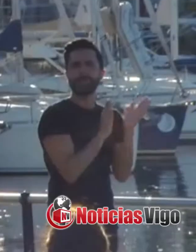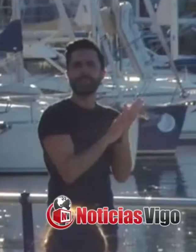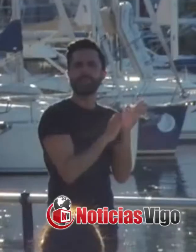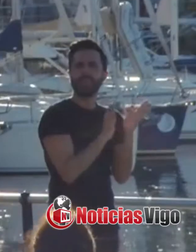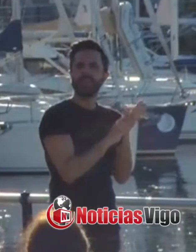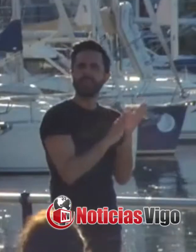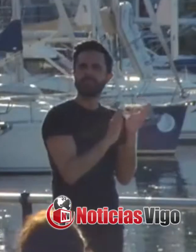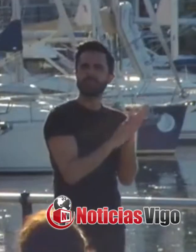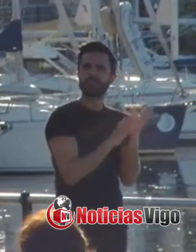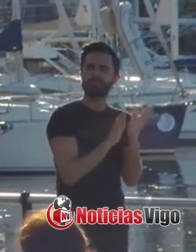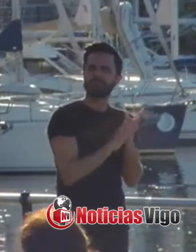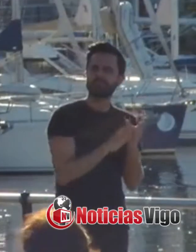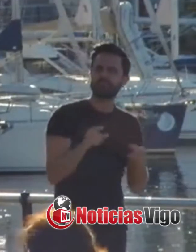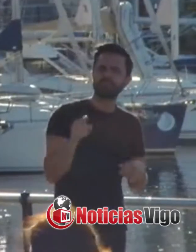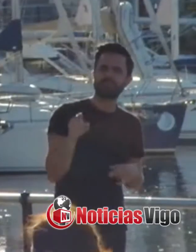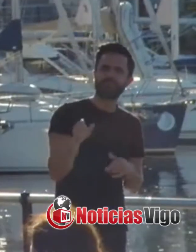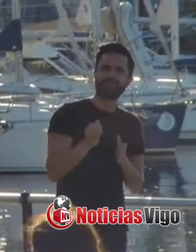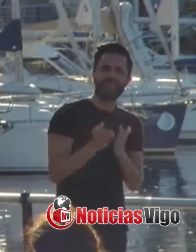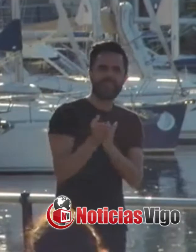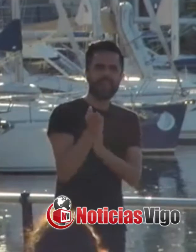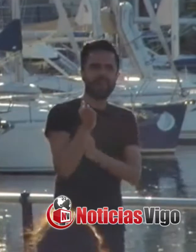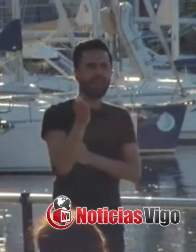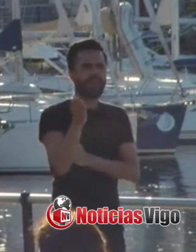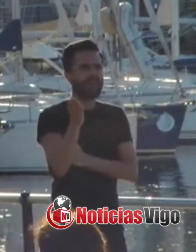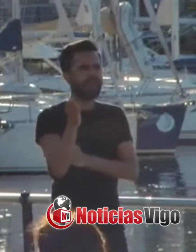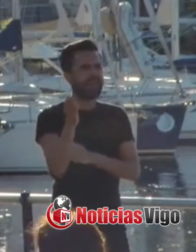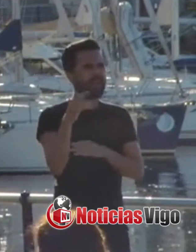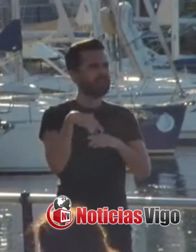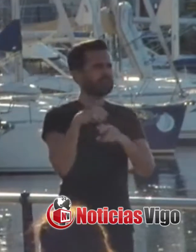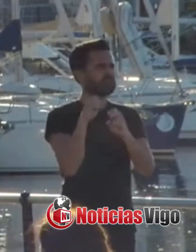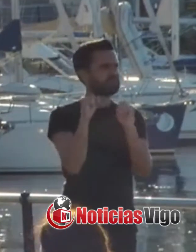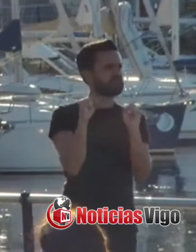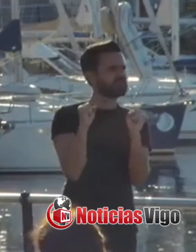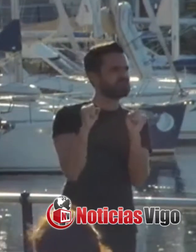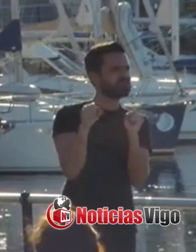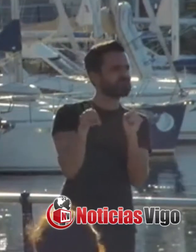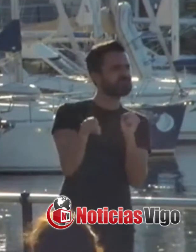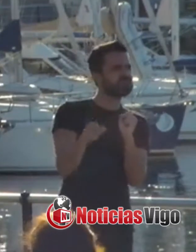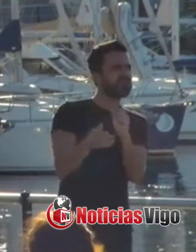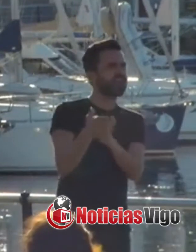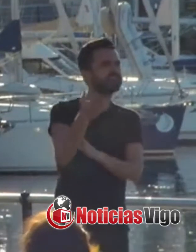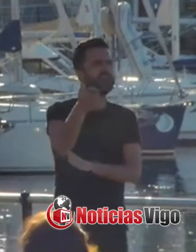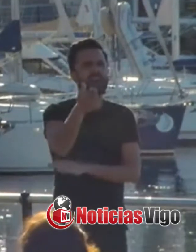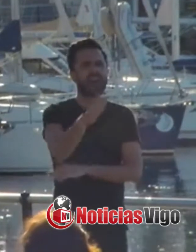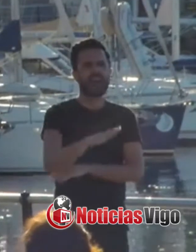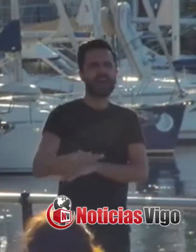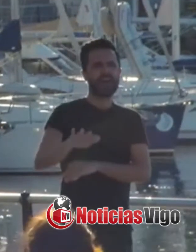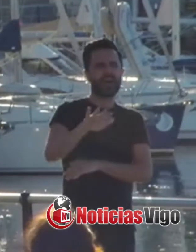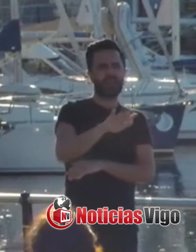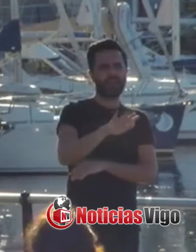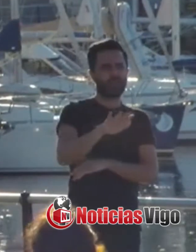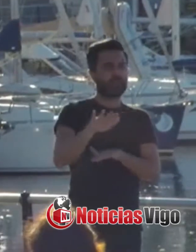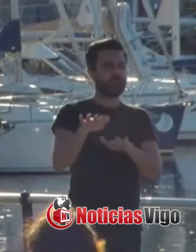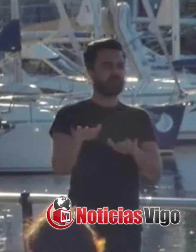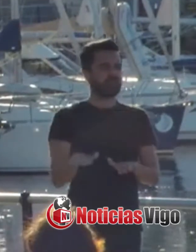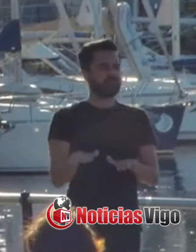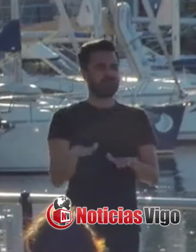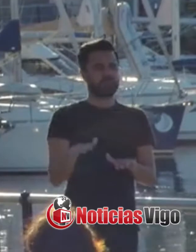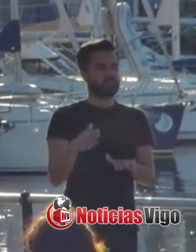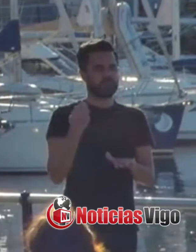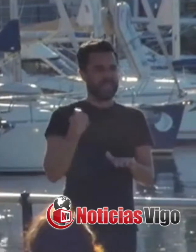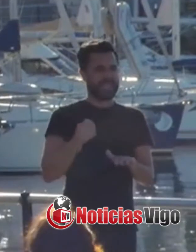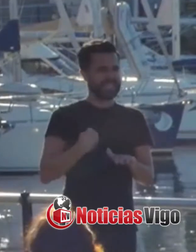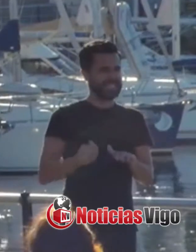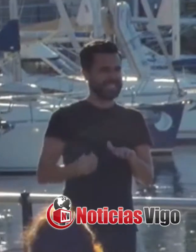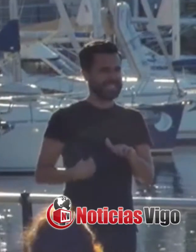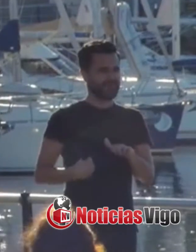A onde nos leva o inmovilismo é moi claro. Lévanos a máis do mesmo, a unha